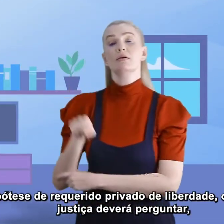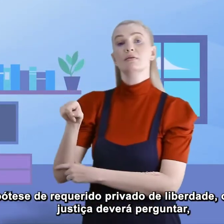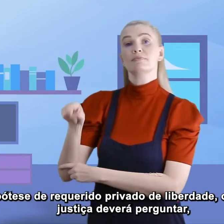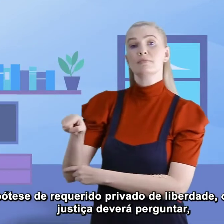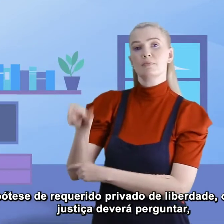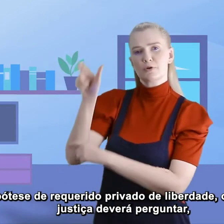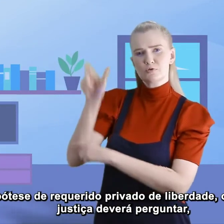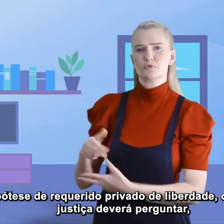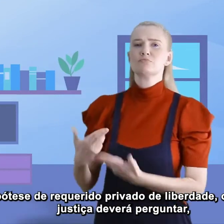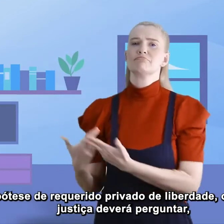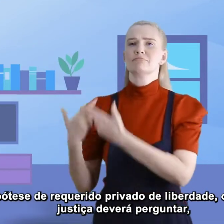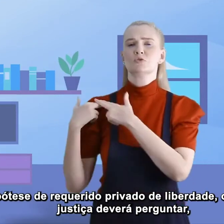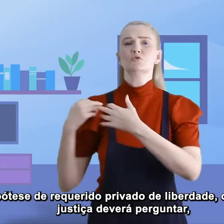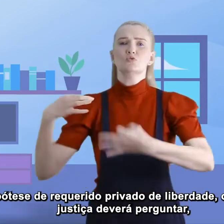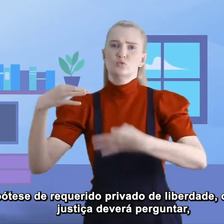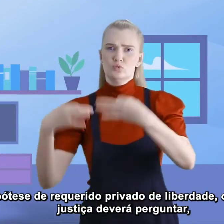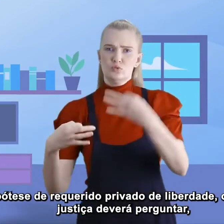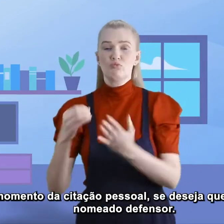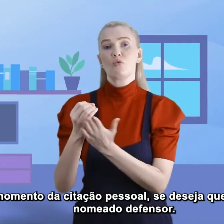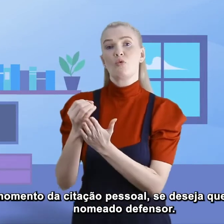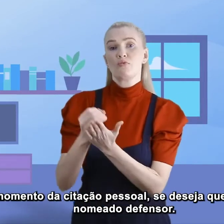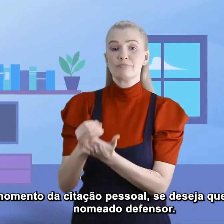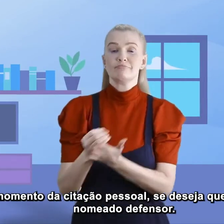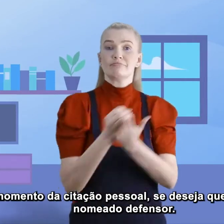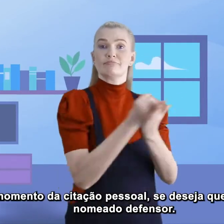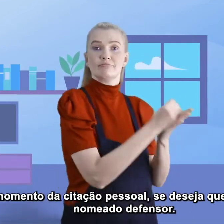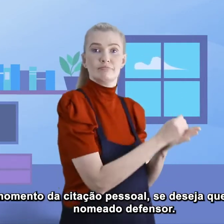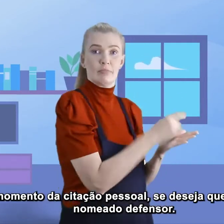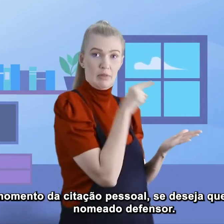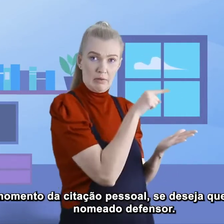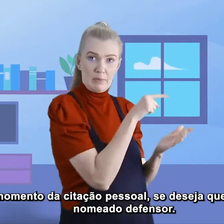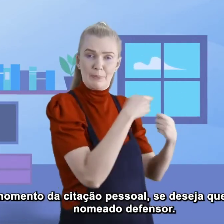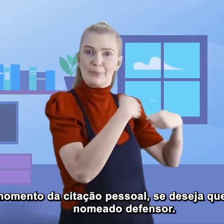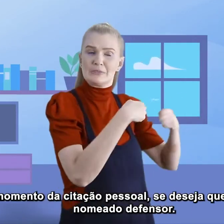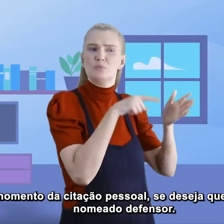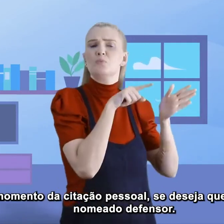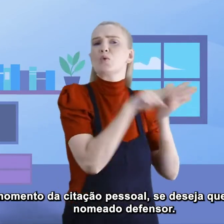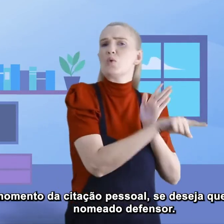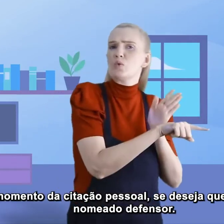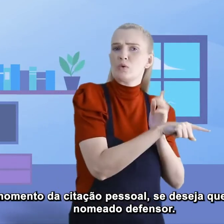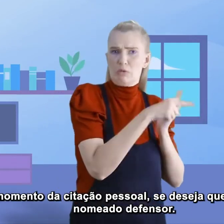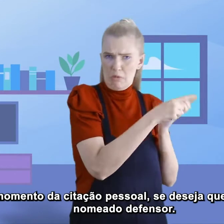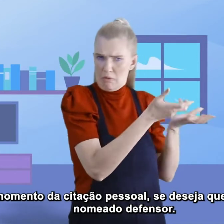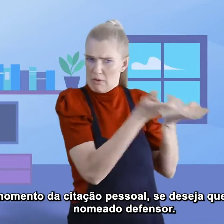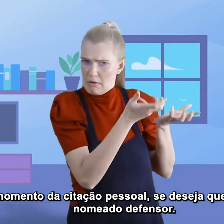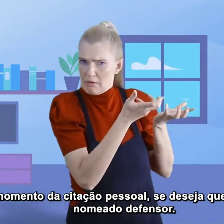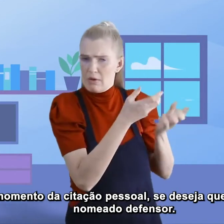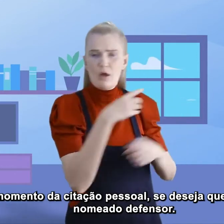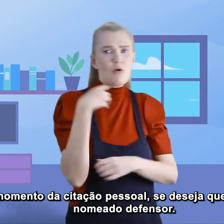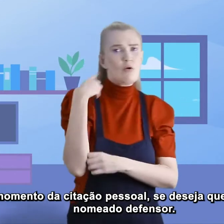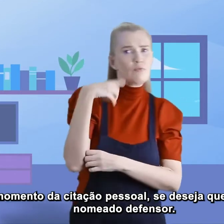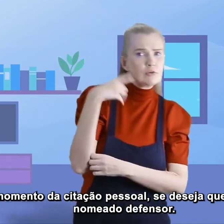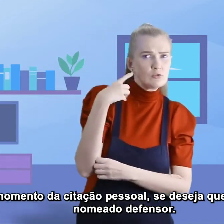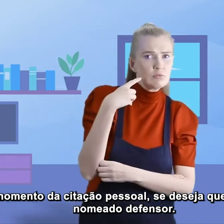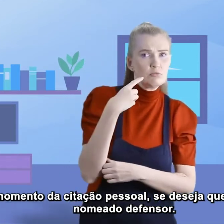deverá perguntar, no momento da citação pessoal, se deseja que